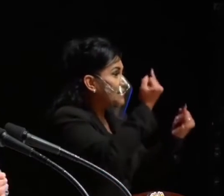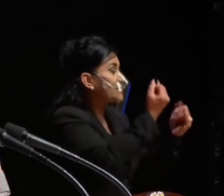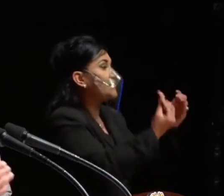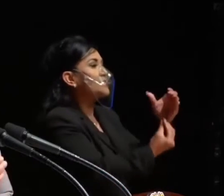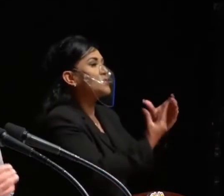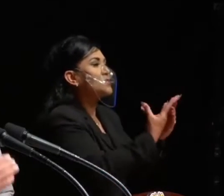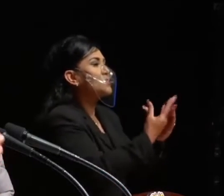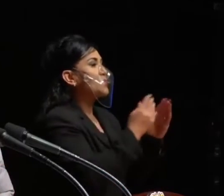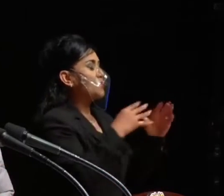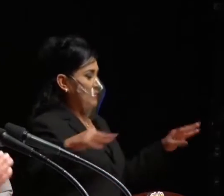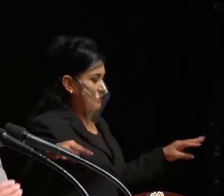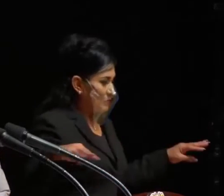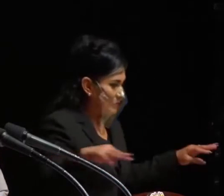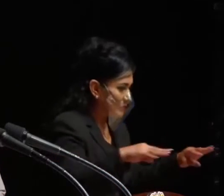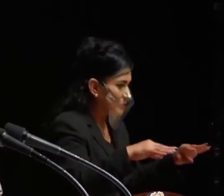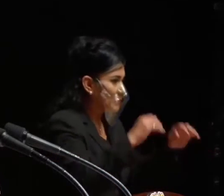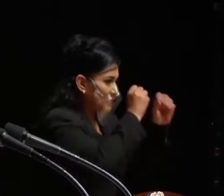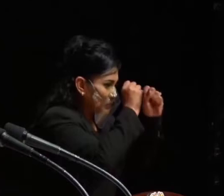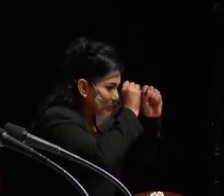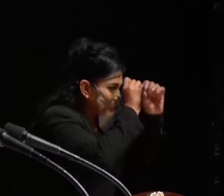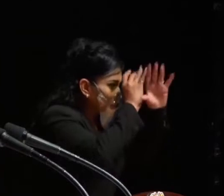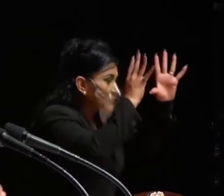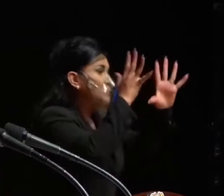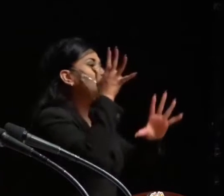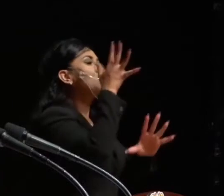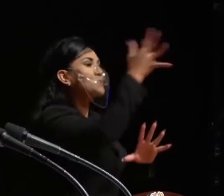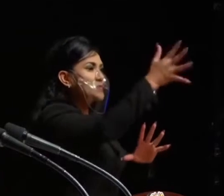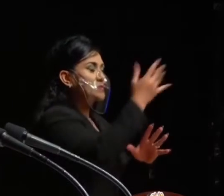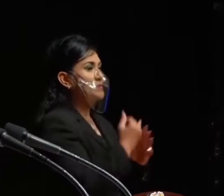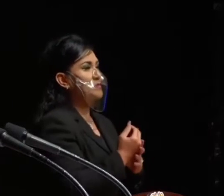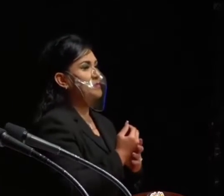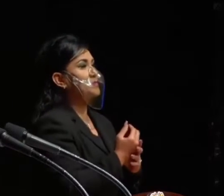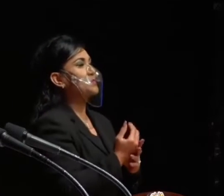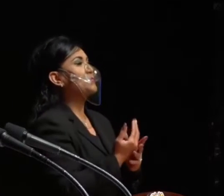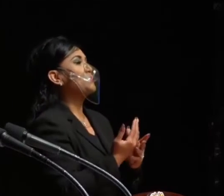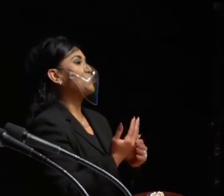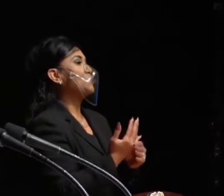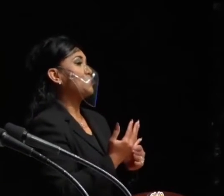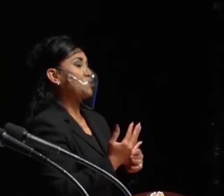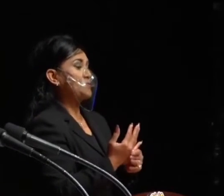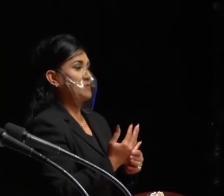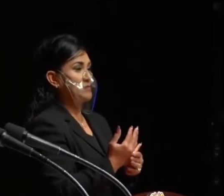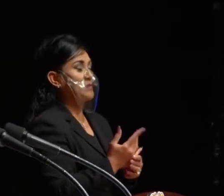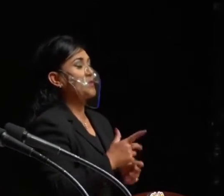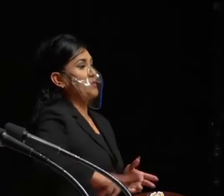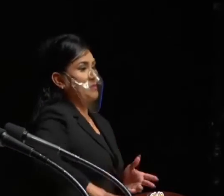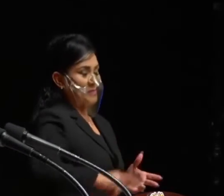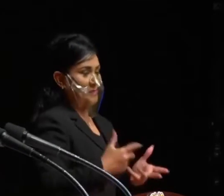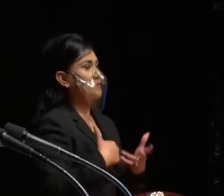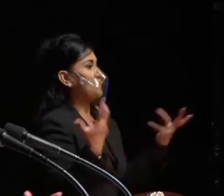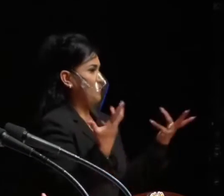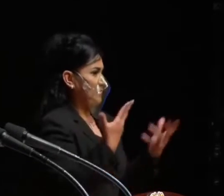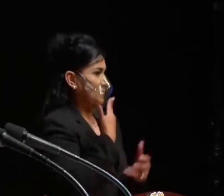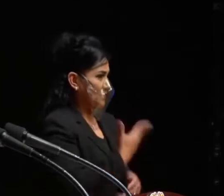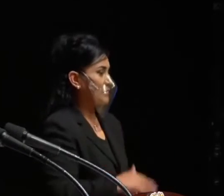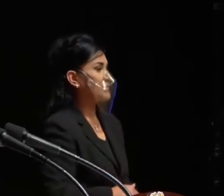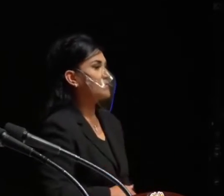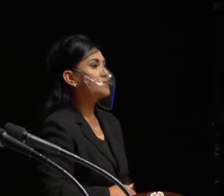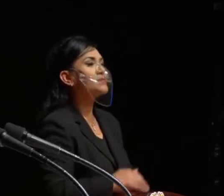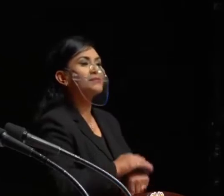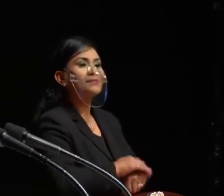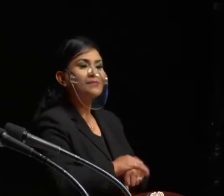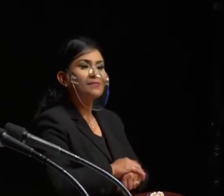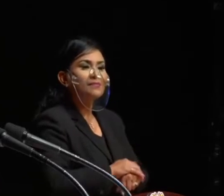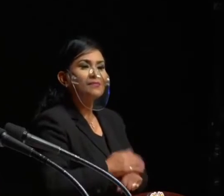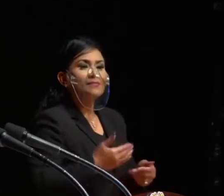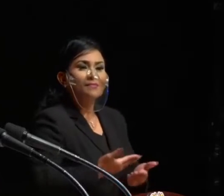al centro de nuestra gran visión y nuestro quehacer gubernamental. Nosotros entendemos la innovación, amigas y